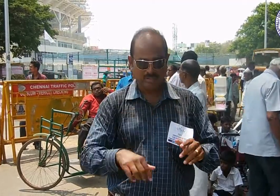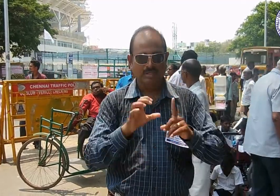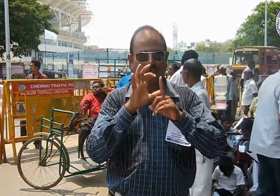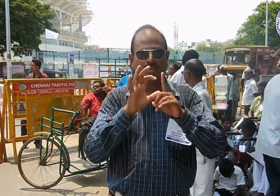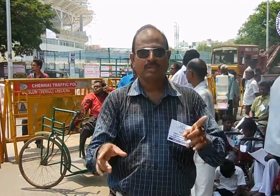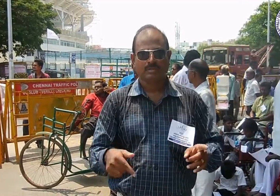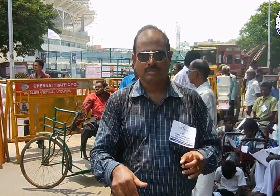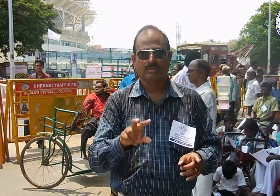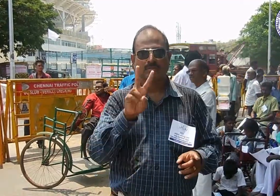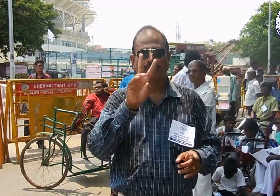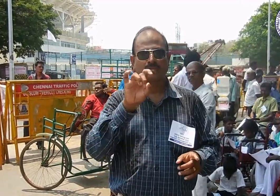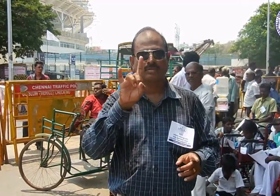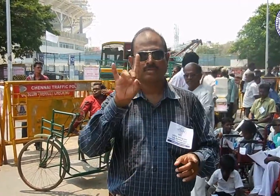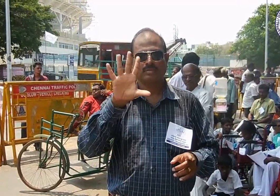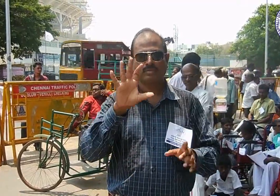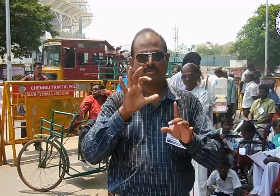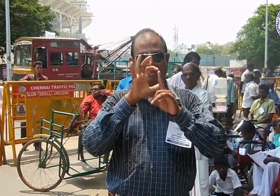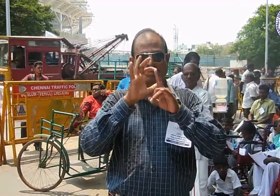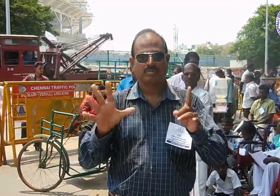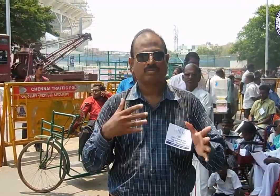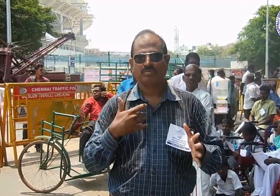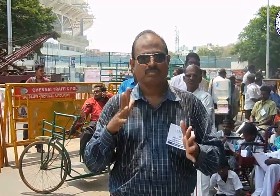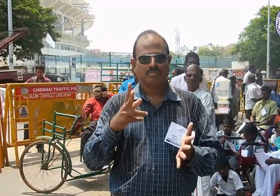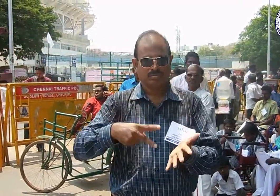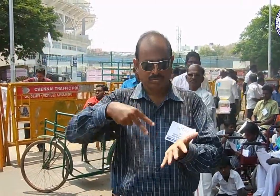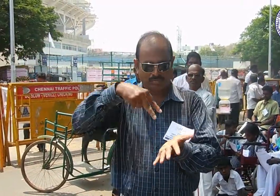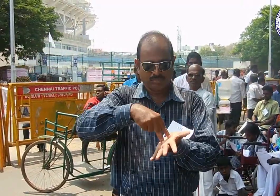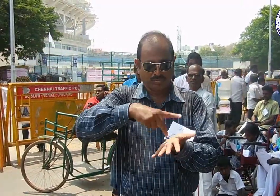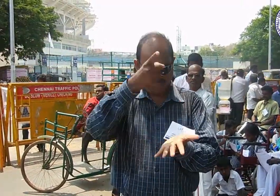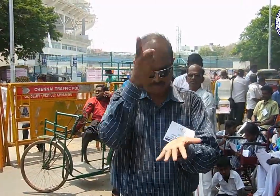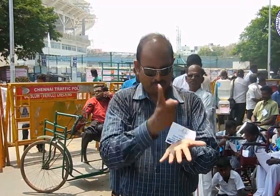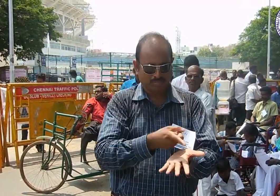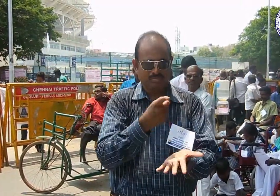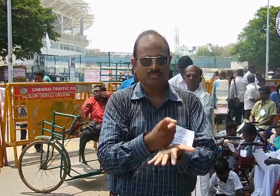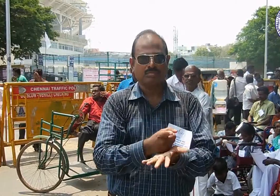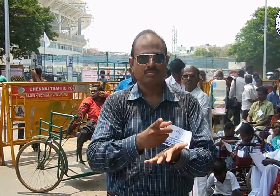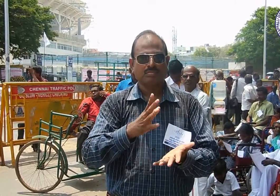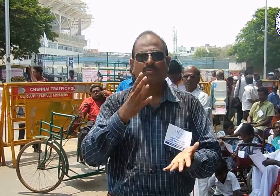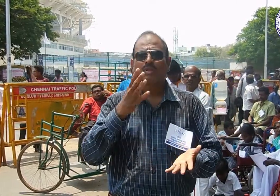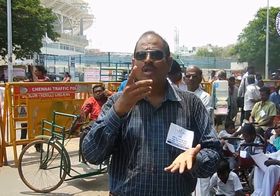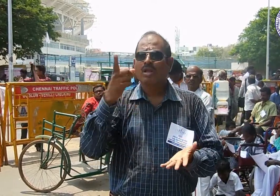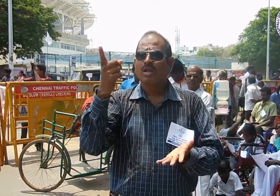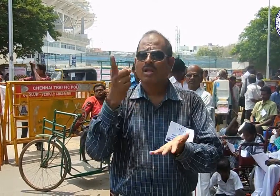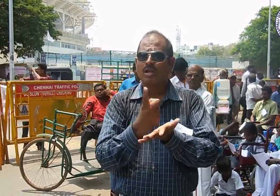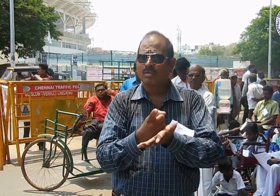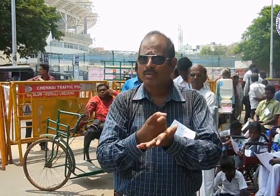9 வகையான விதிகள் என்ன அப்படின்னு நீங்க பாத்தீங்கன்னா அப்ப ஆண்டு வருமானம் 5000 ரூபாய் இருந்தா போதும்